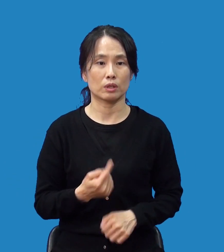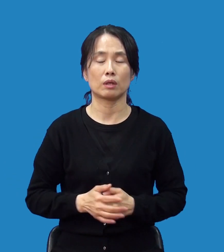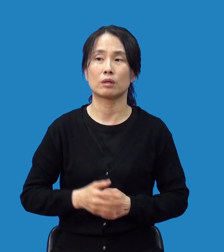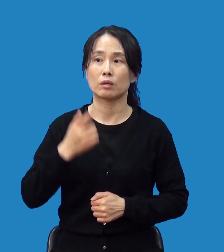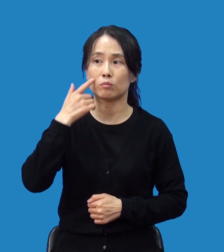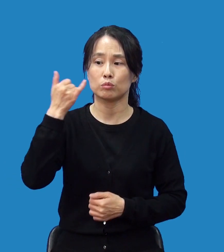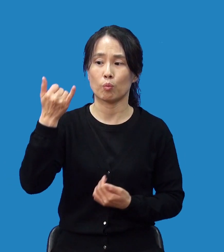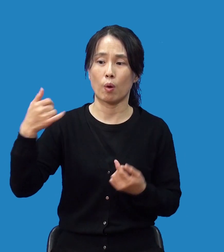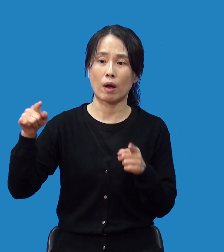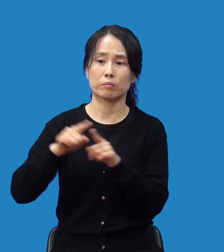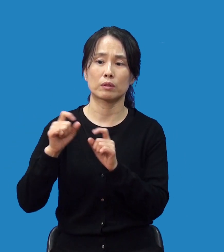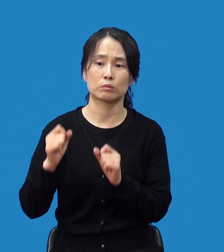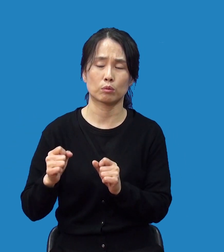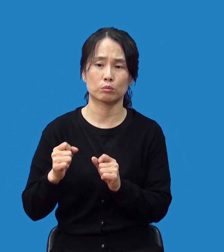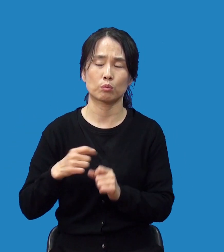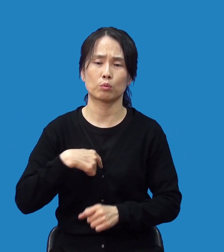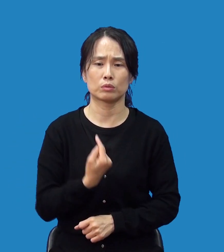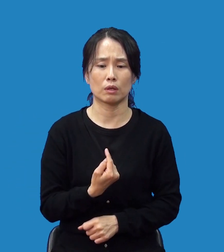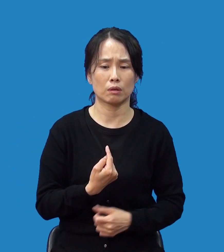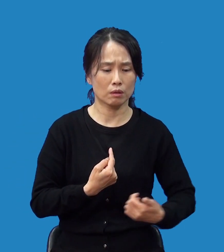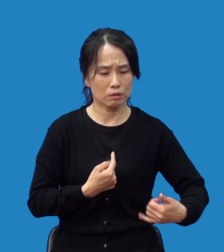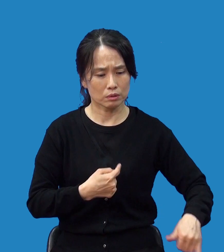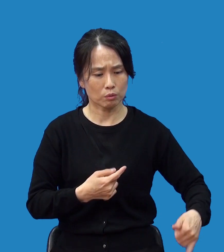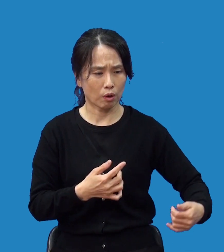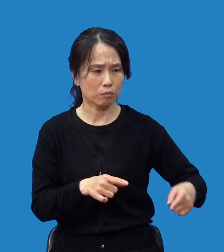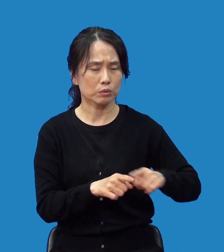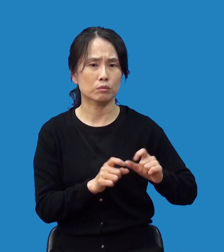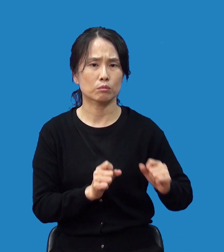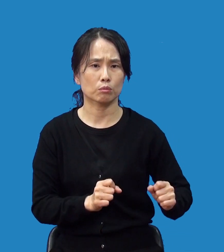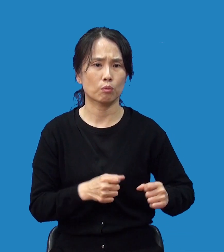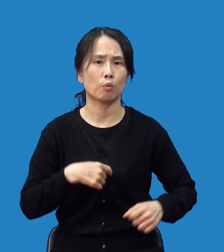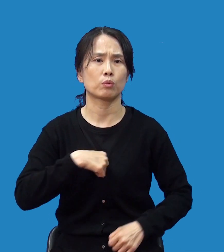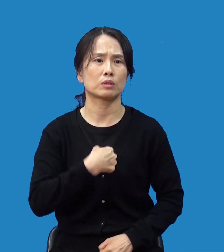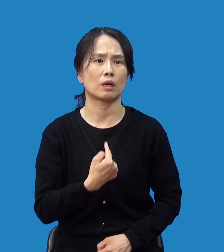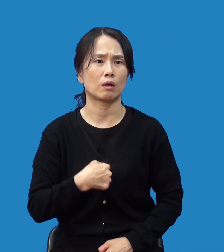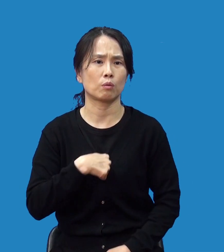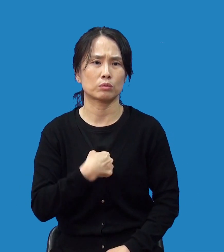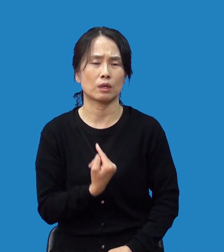부모님하고 같이 있어도 혼자고 자식하고 같이 있어도 혼자고